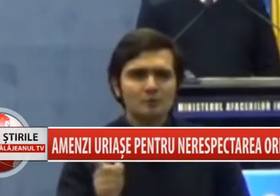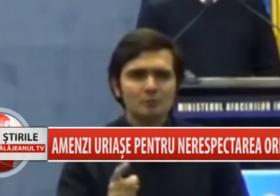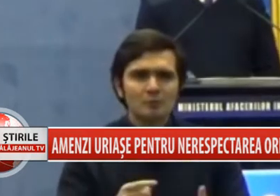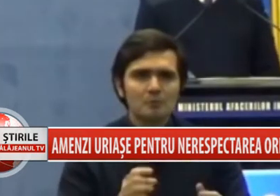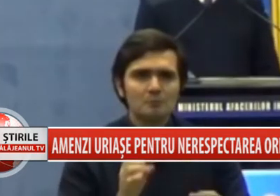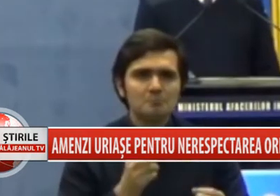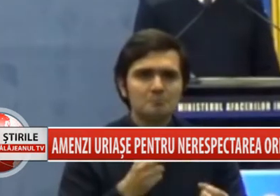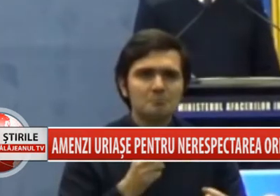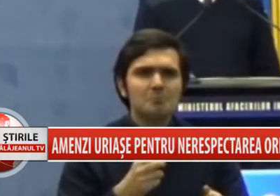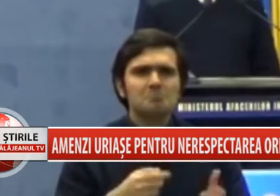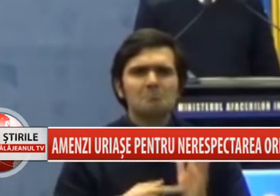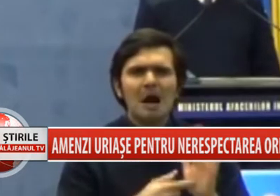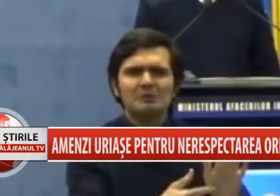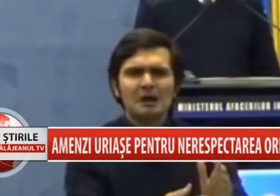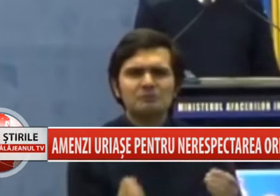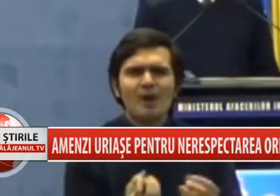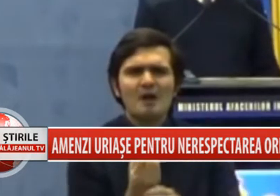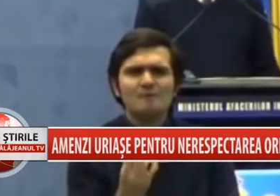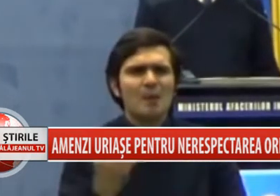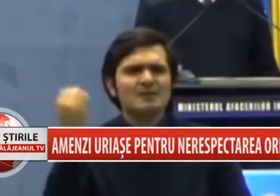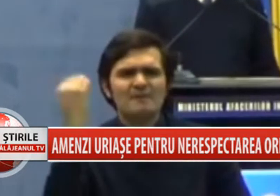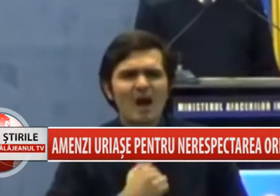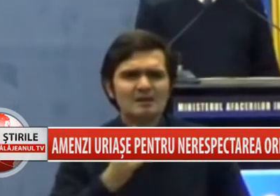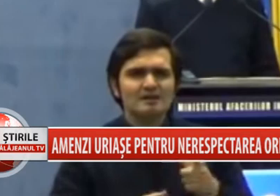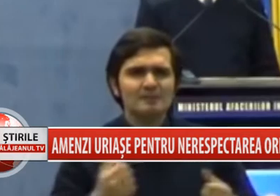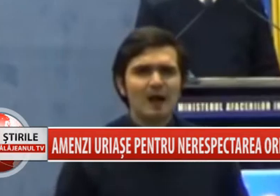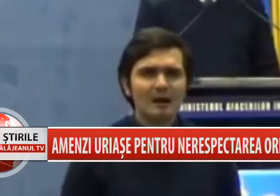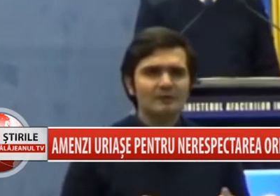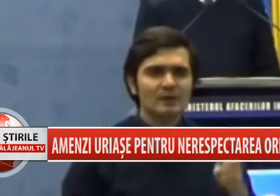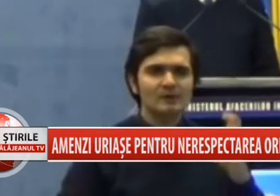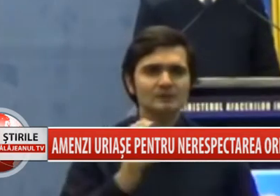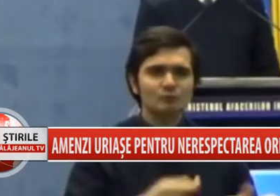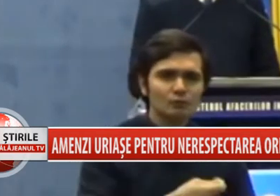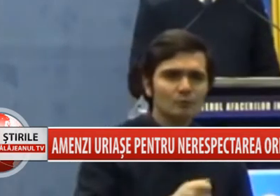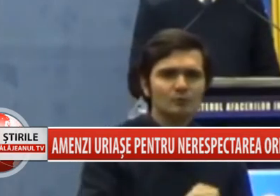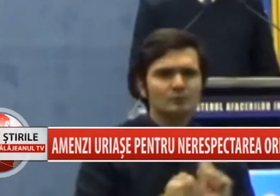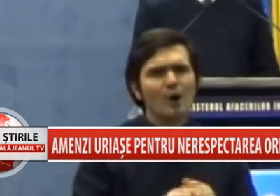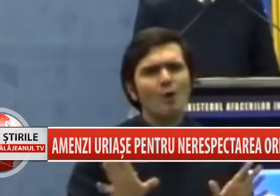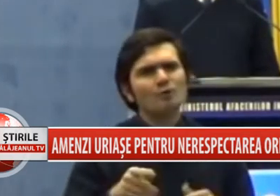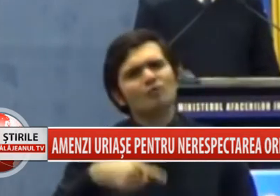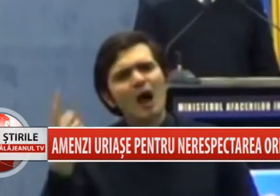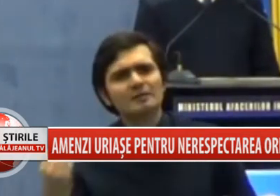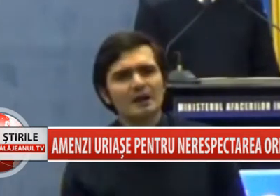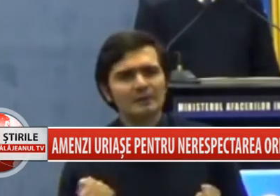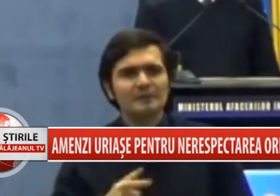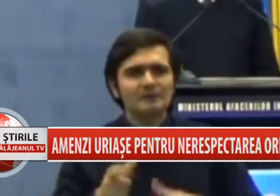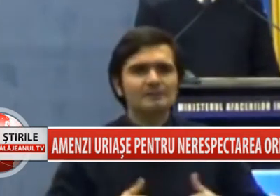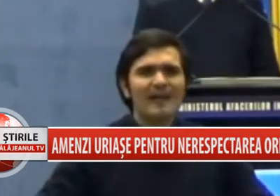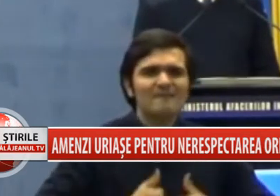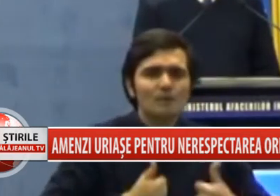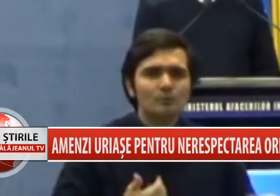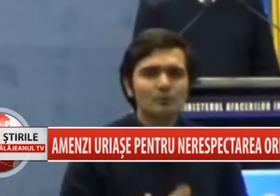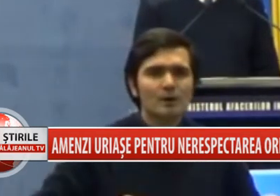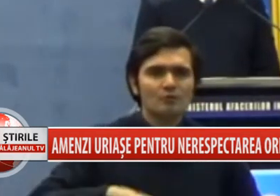propagați informații false, atât referitor la activitatea instituțiilor publice, cât și la orice tip de activitate privind eforturile de